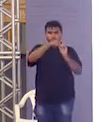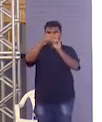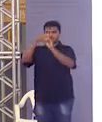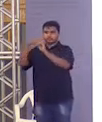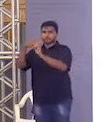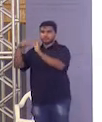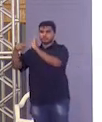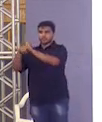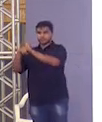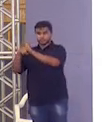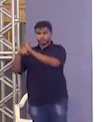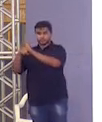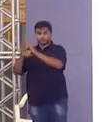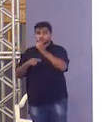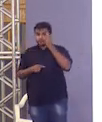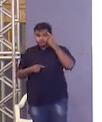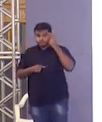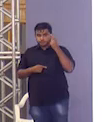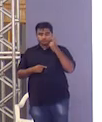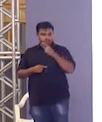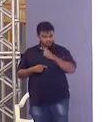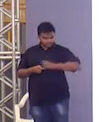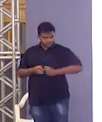lá, troca de sinal, fica negativo.